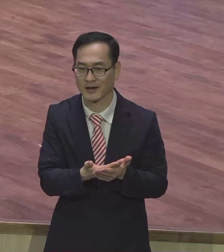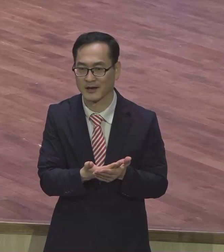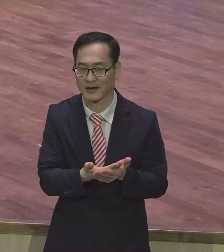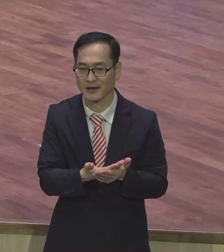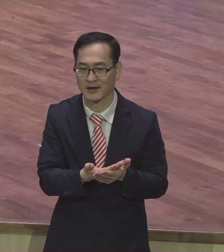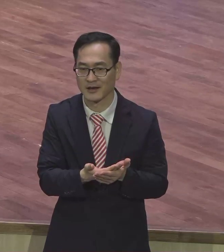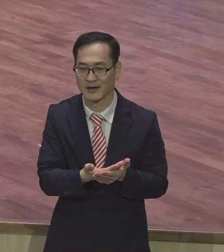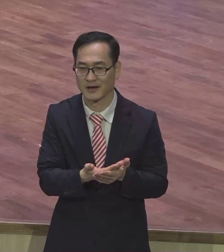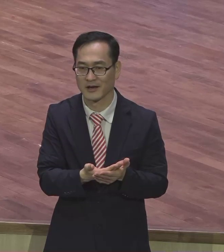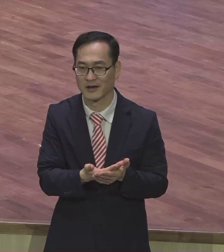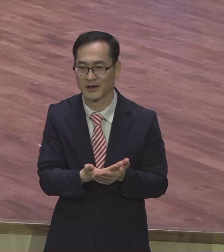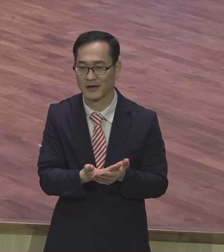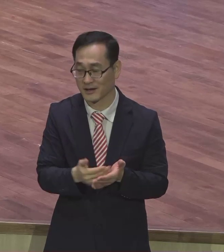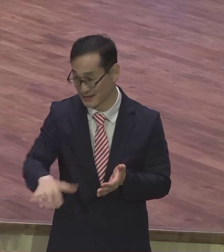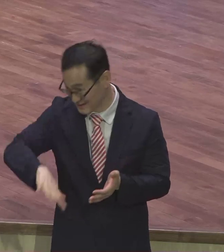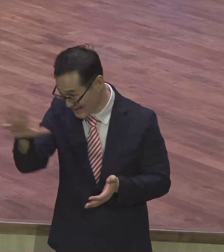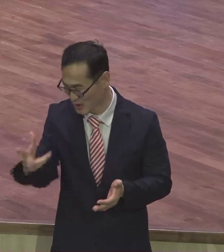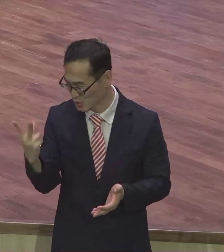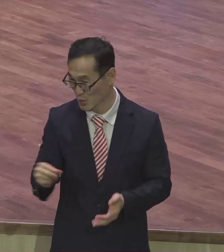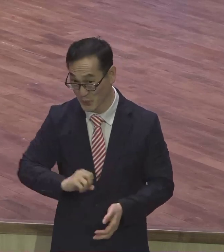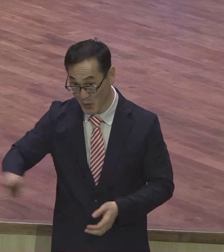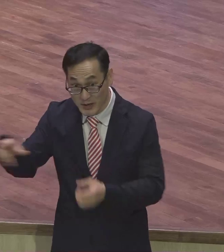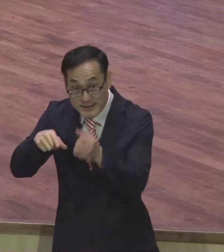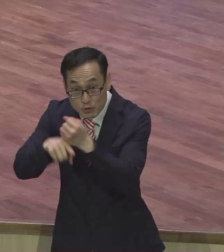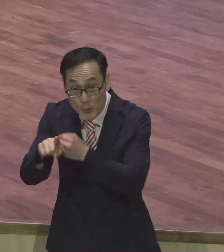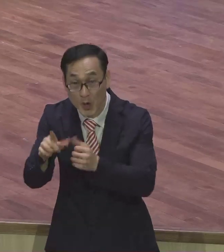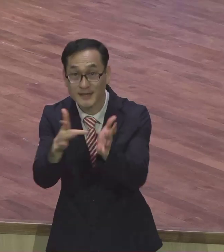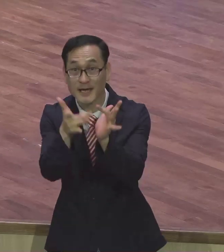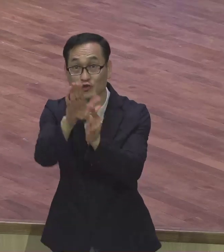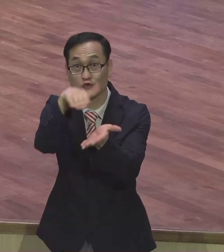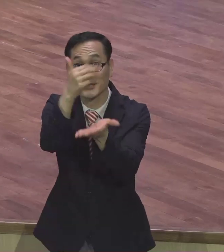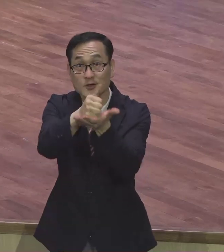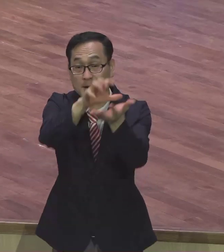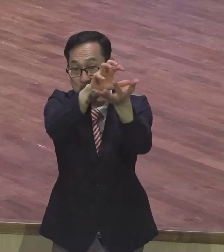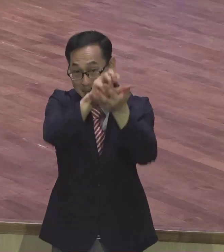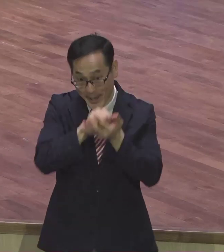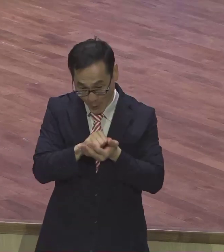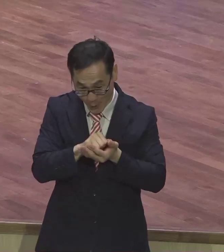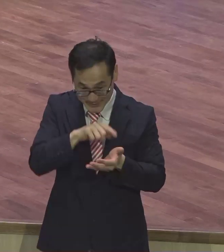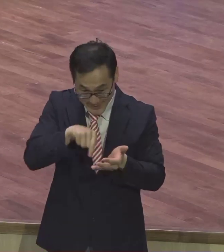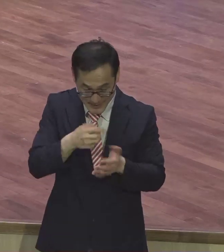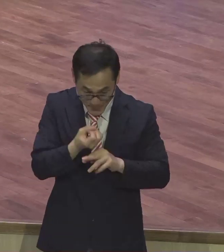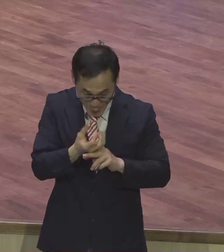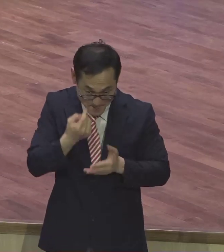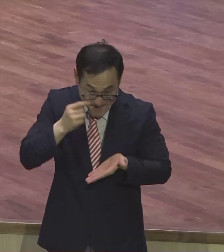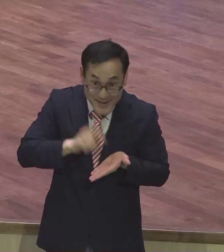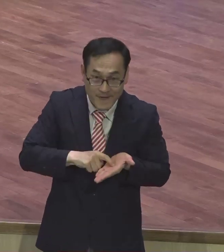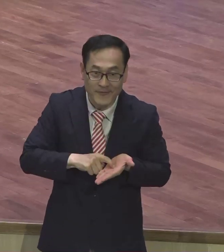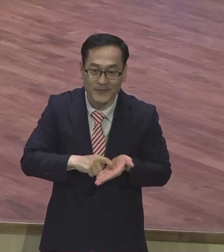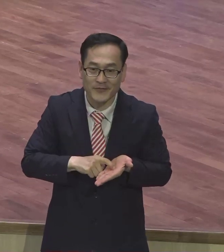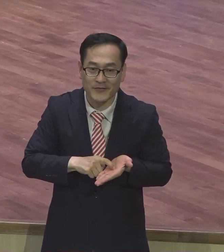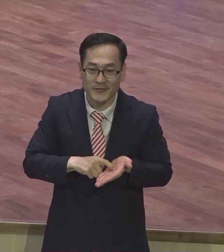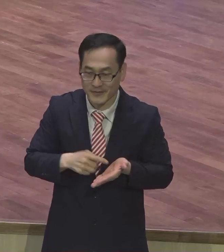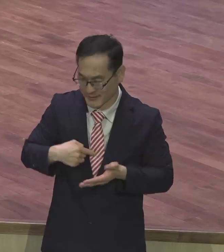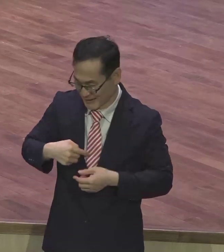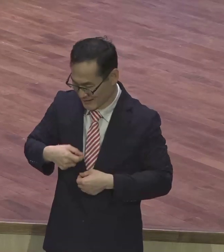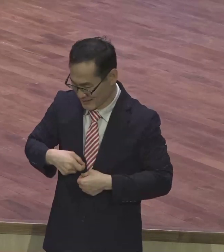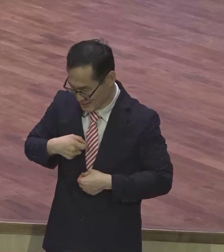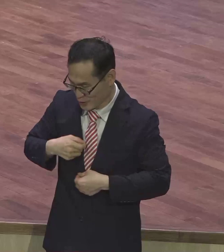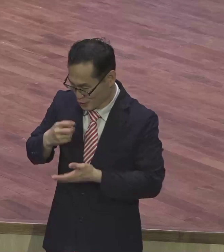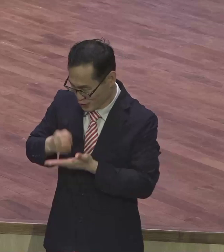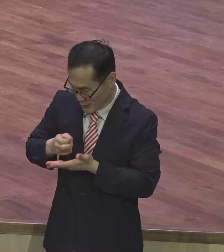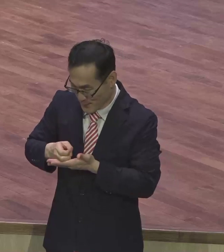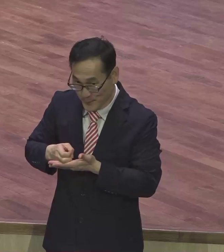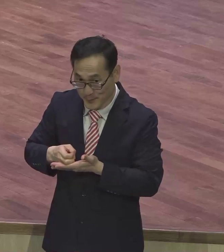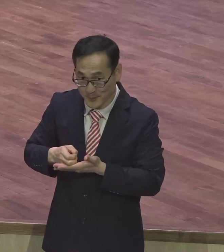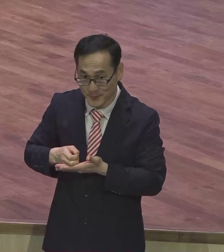것을 잃어버리고 배설물로 여기면 예수 그리스도를 얻고 그 안에서 발견되게 하미니 내가 가진 의는 일법에서 낳은 의가